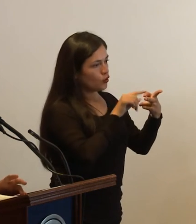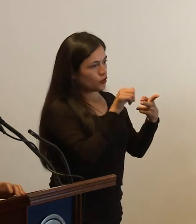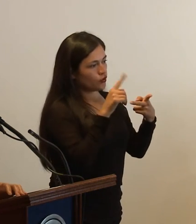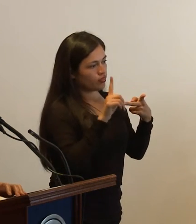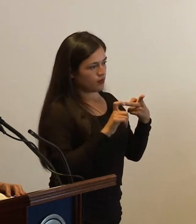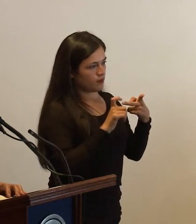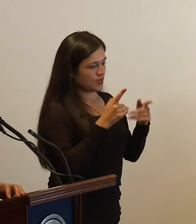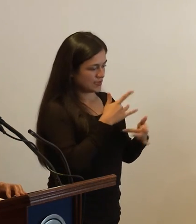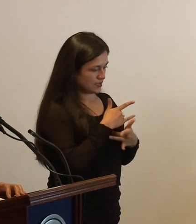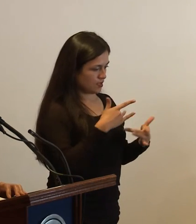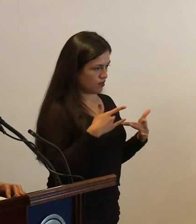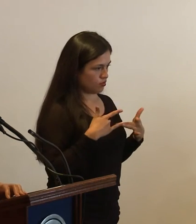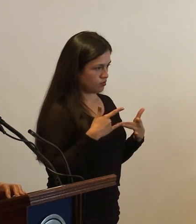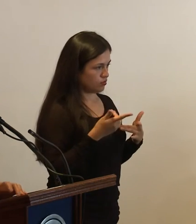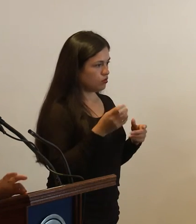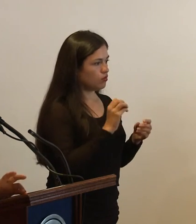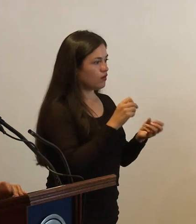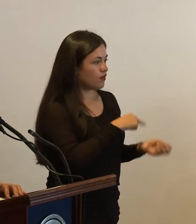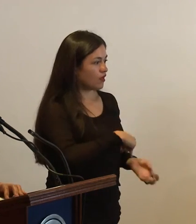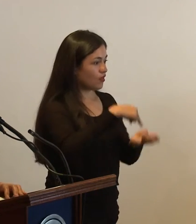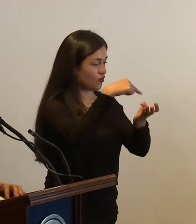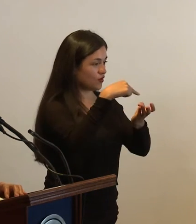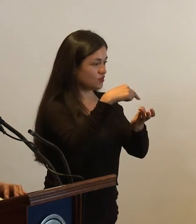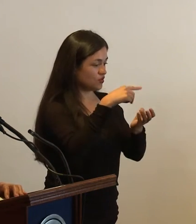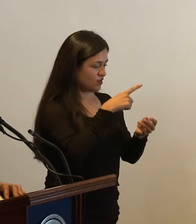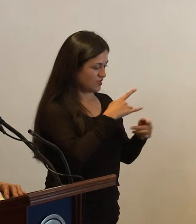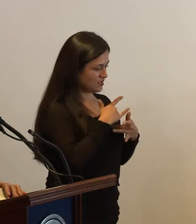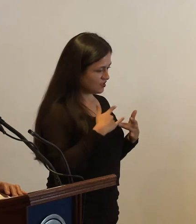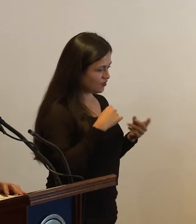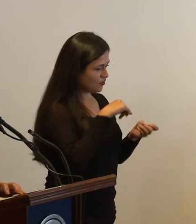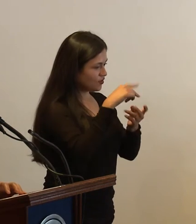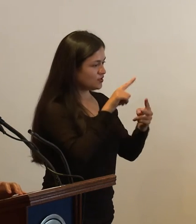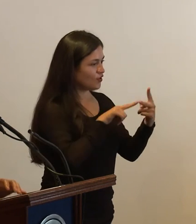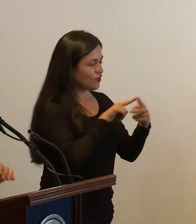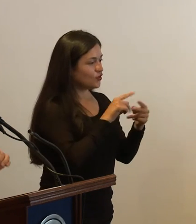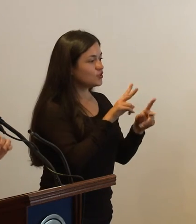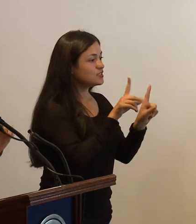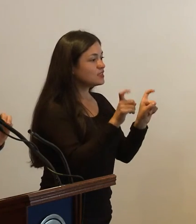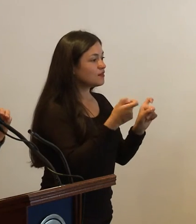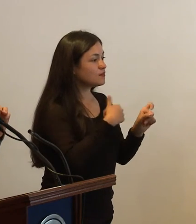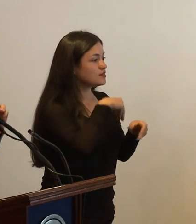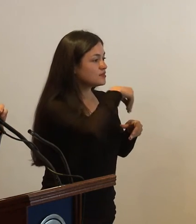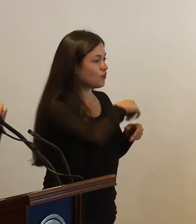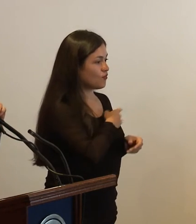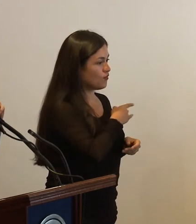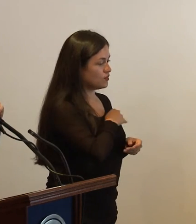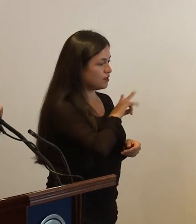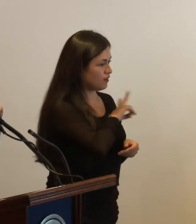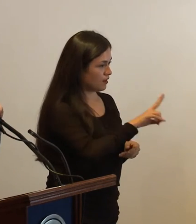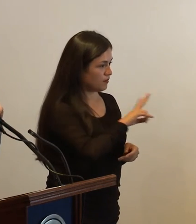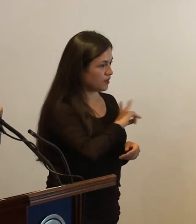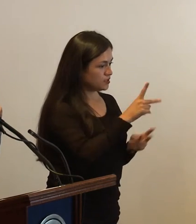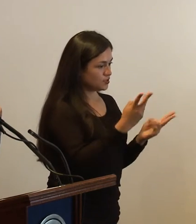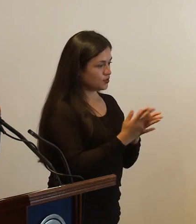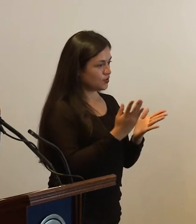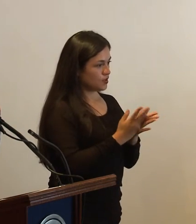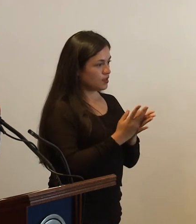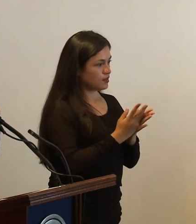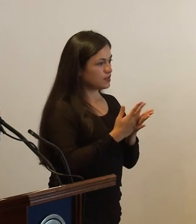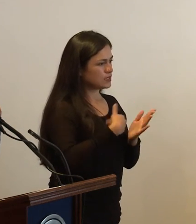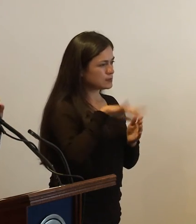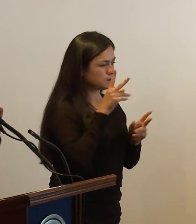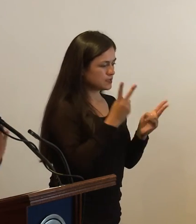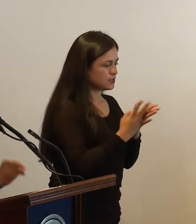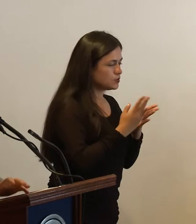la salud como tal, la educación, que es algo que en la Universidad del Valle los estudiantes sobre todo han